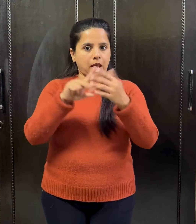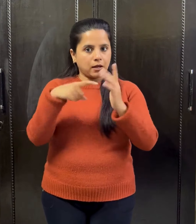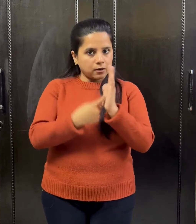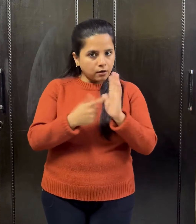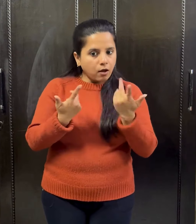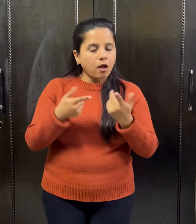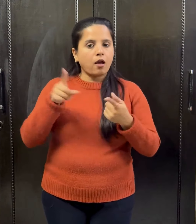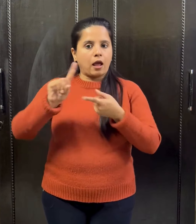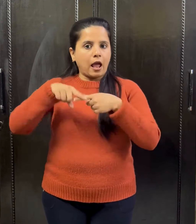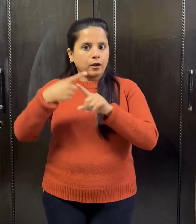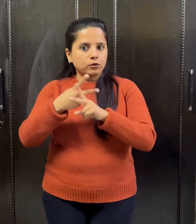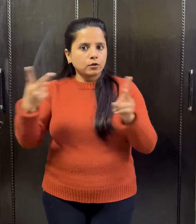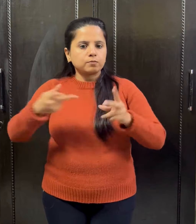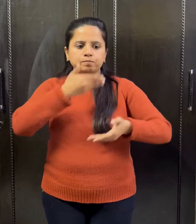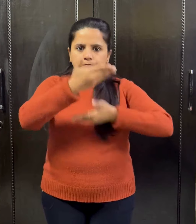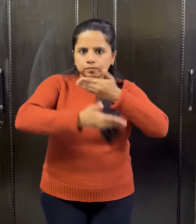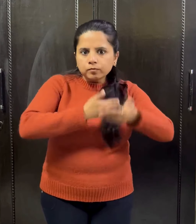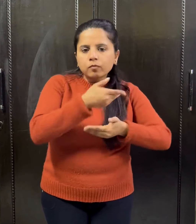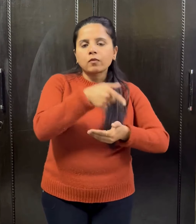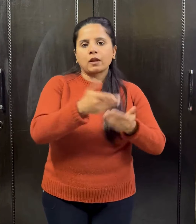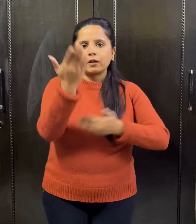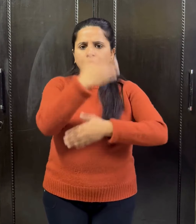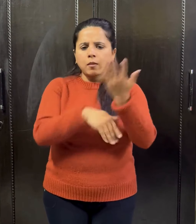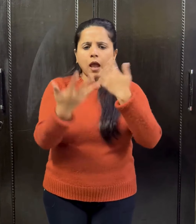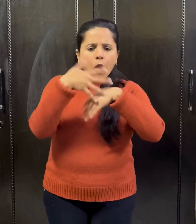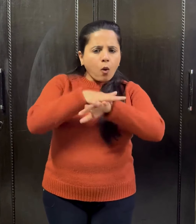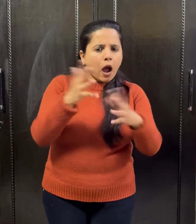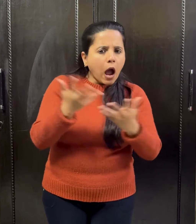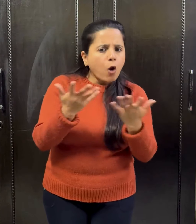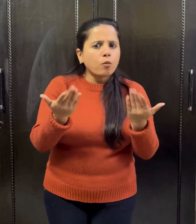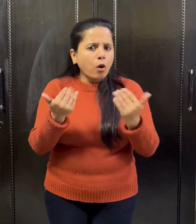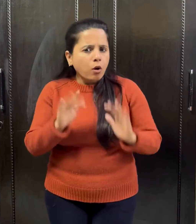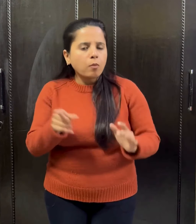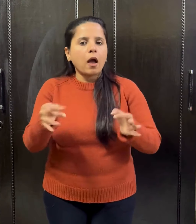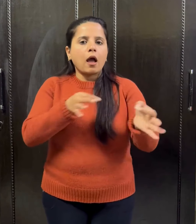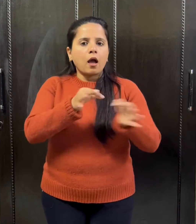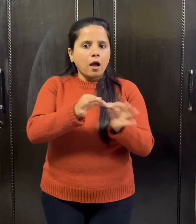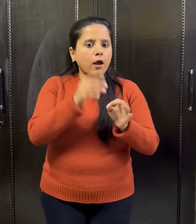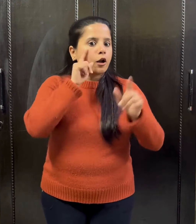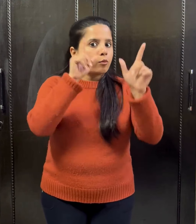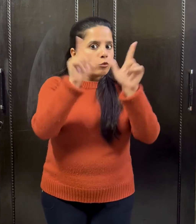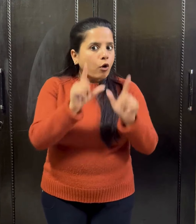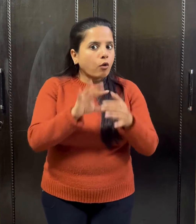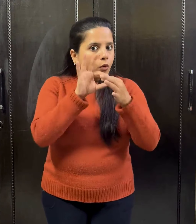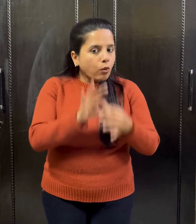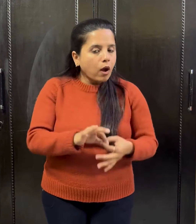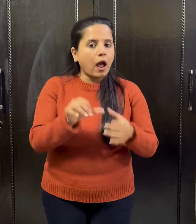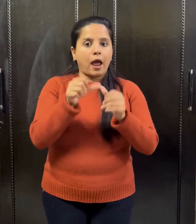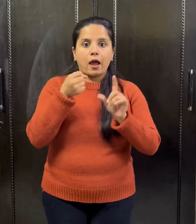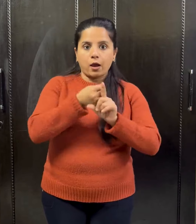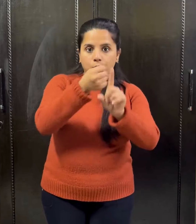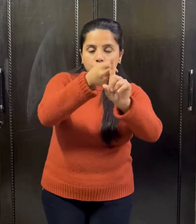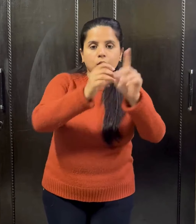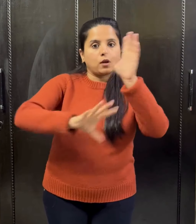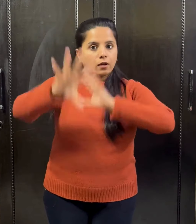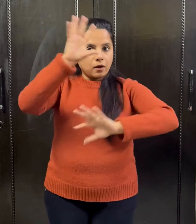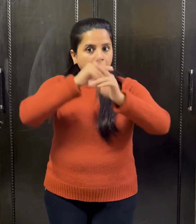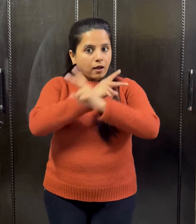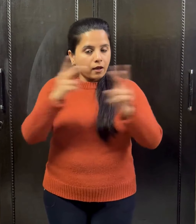अंडर डिसेबिलिटी इंक्लूजन के लिए एविडेंस बेस्ड एडवोकेसी सीखने का एक अवसर प्रदान करता